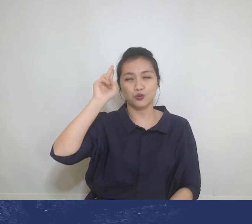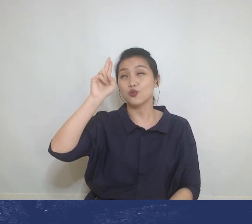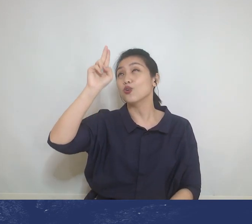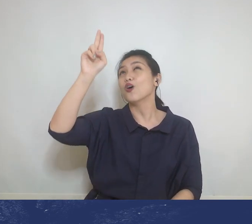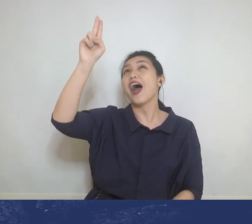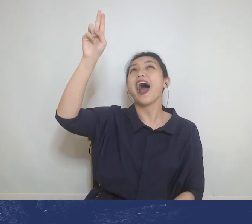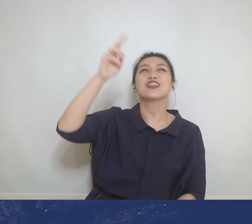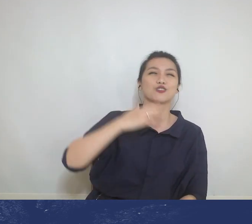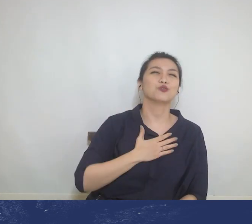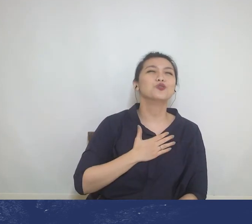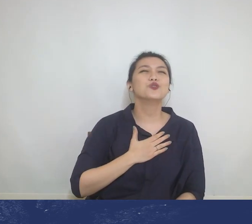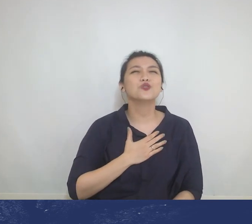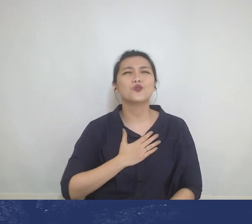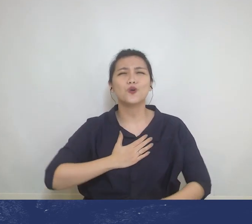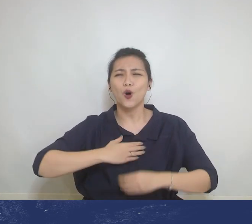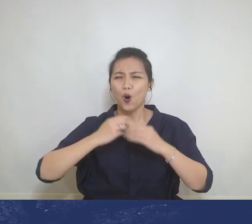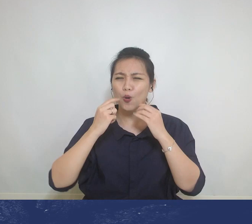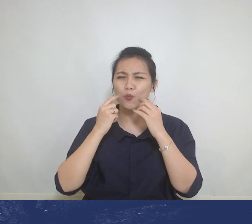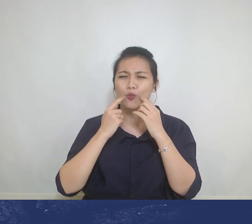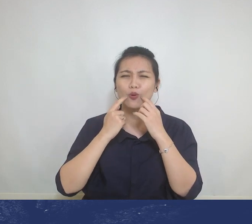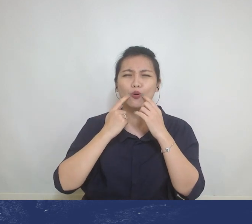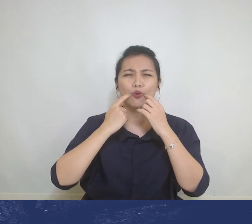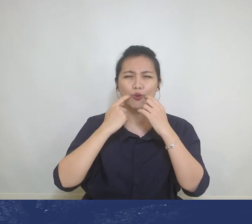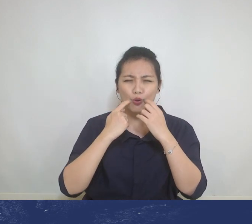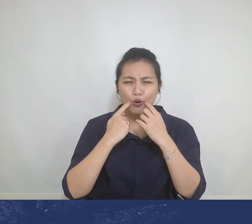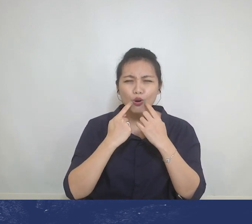terpujilah kau Tuhanku.